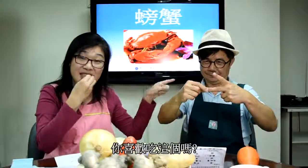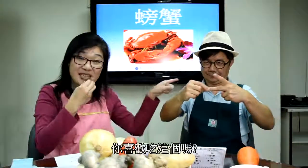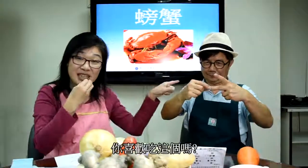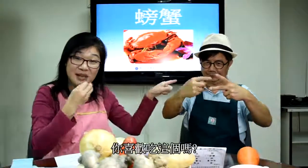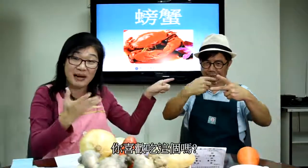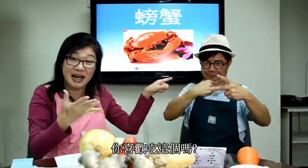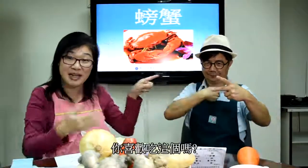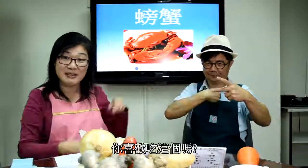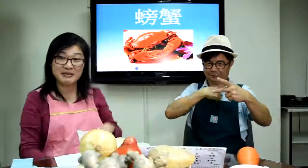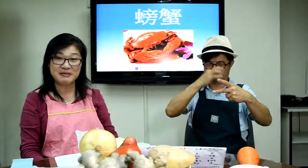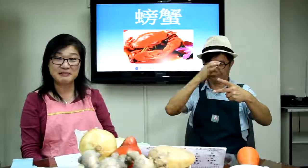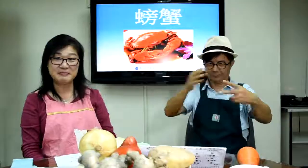个吗？